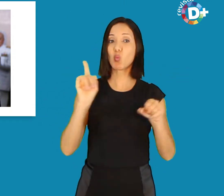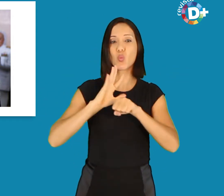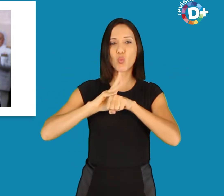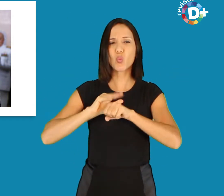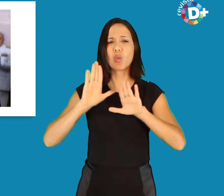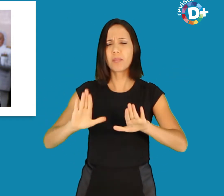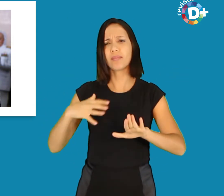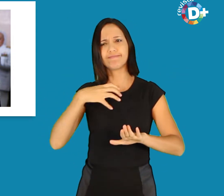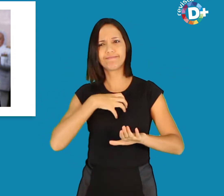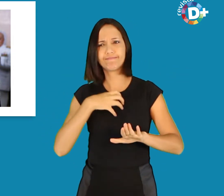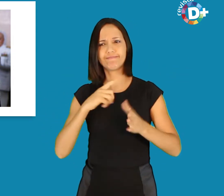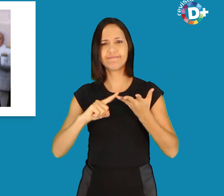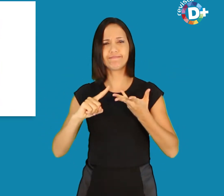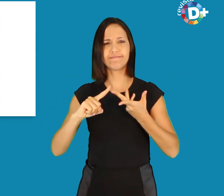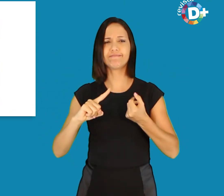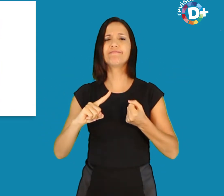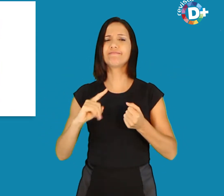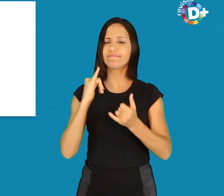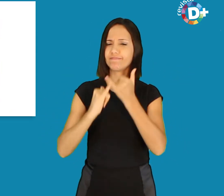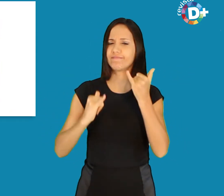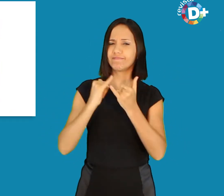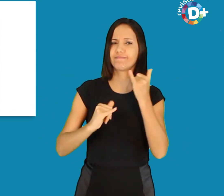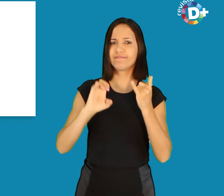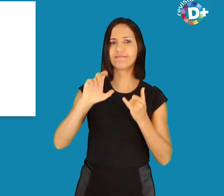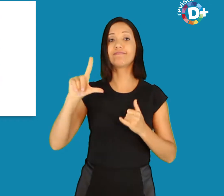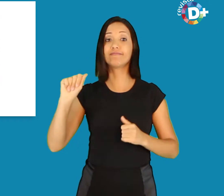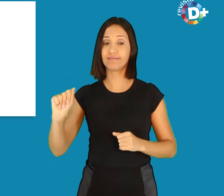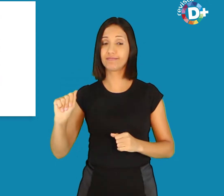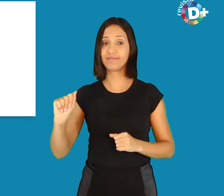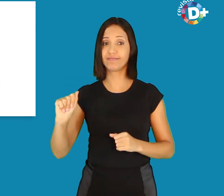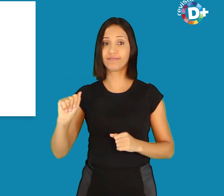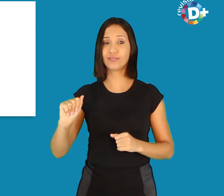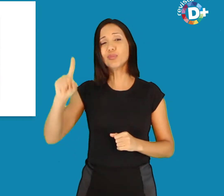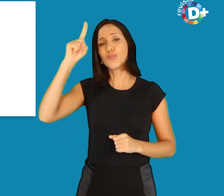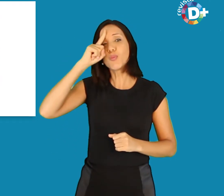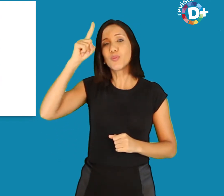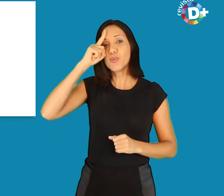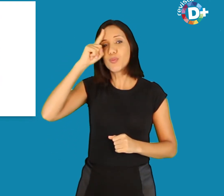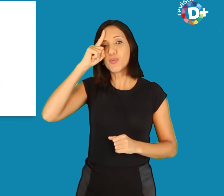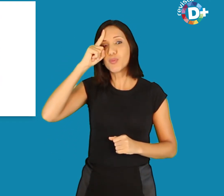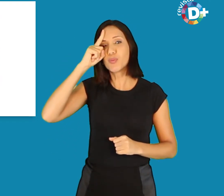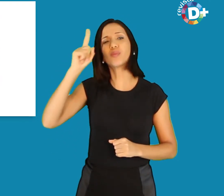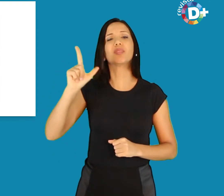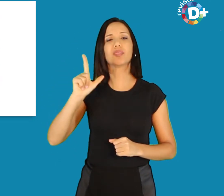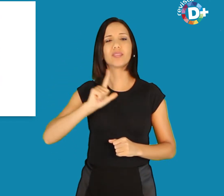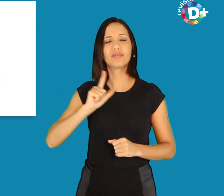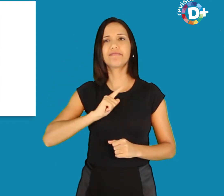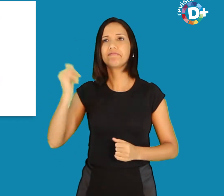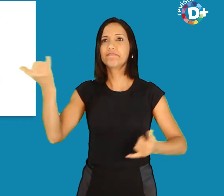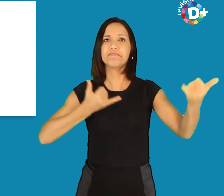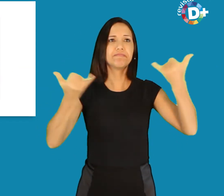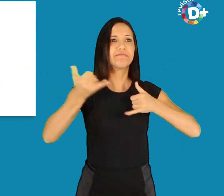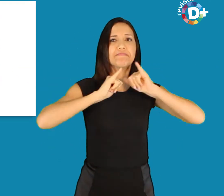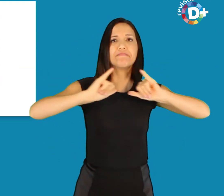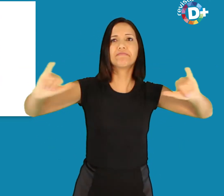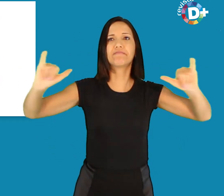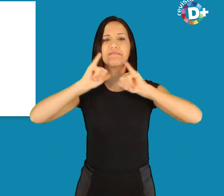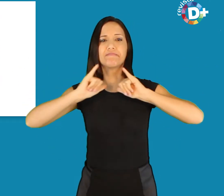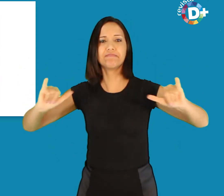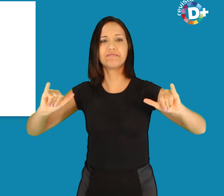que paga o débito que a vida cobra o tratamento está dentro da pessoa e faz com que ela viva e sua marca